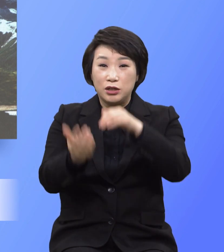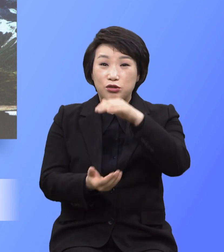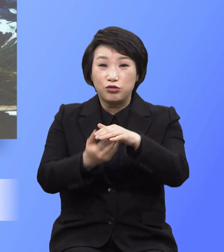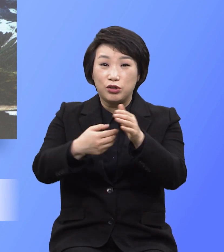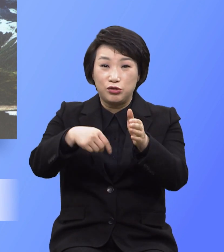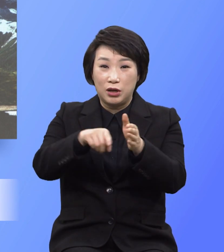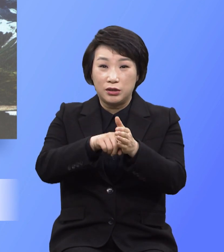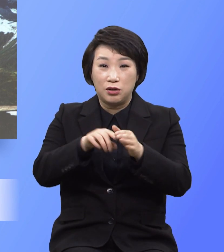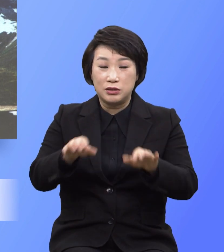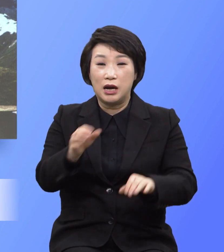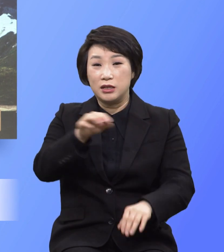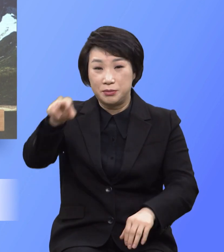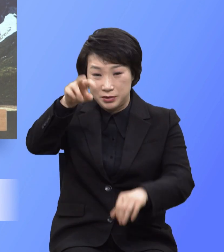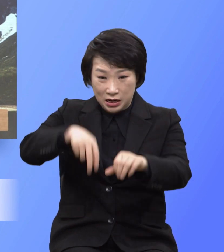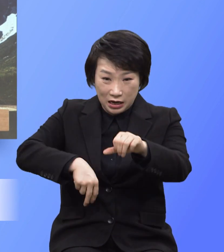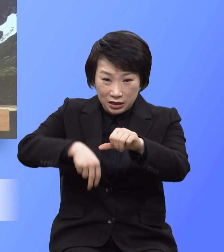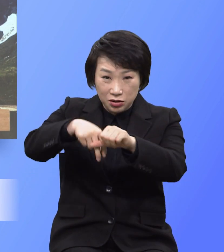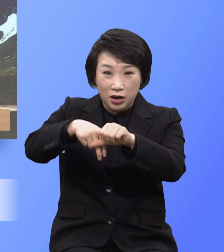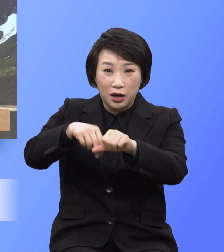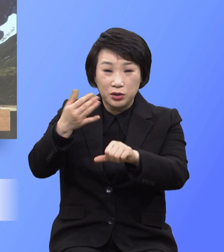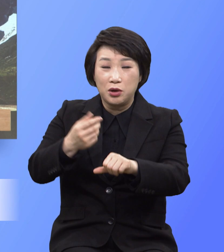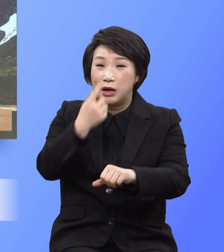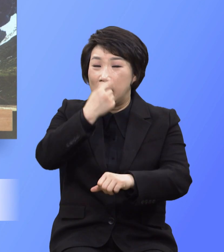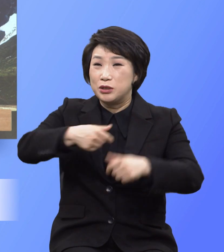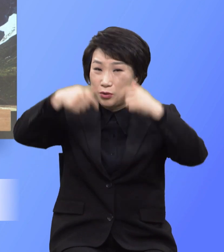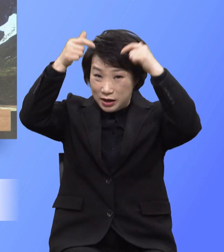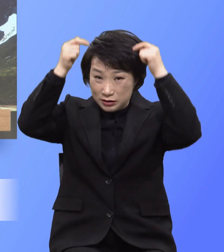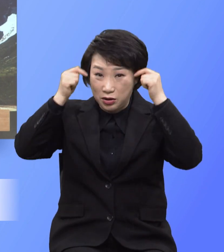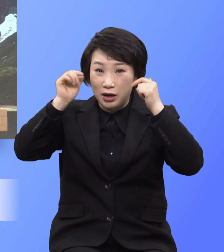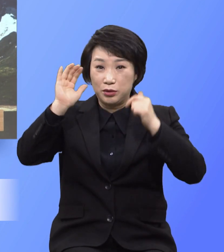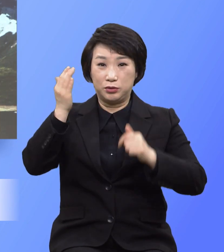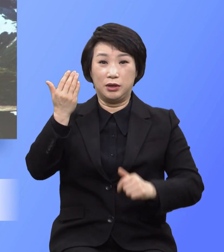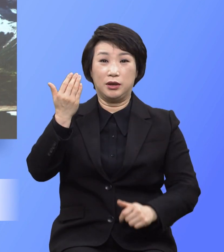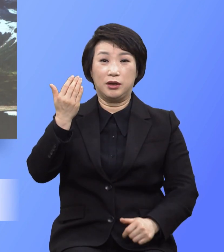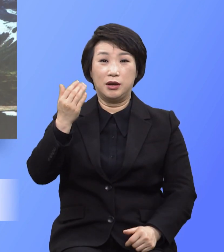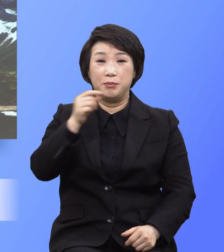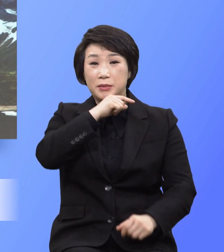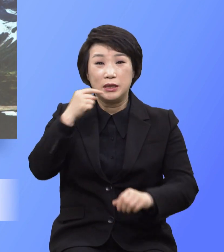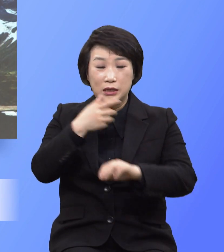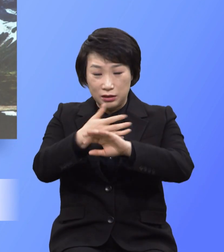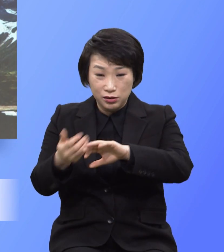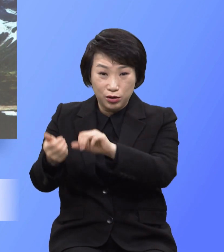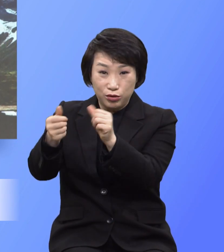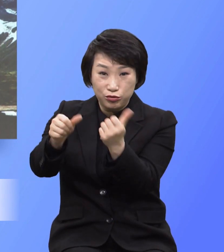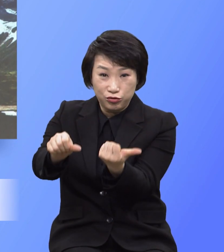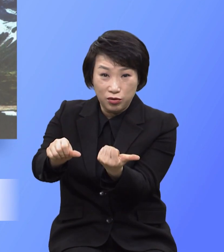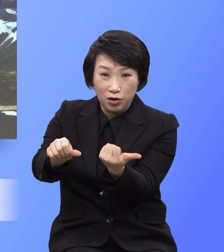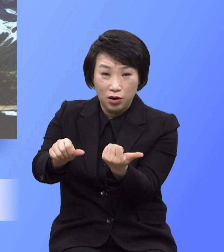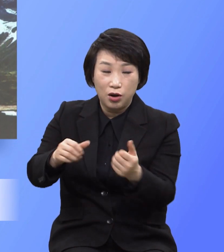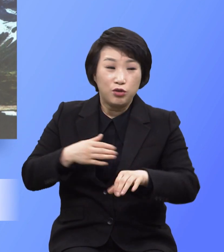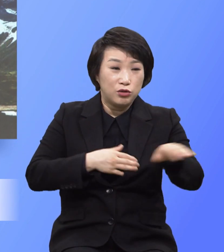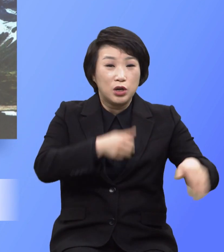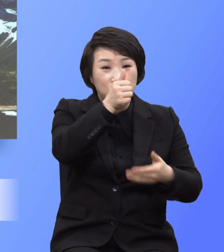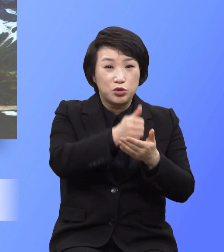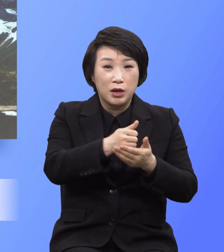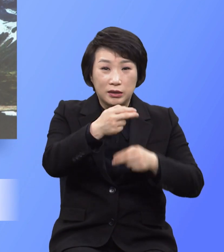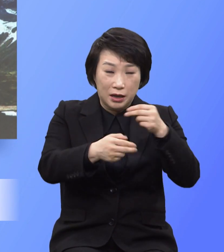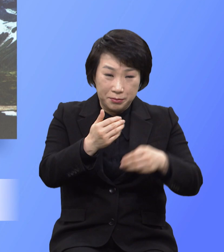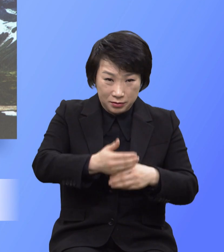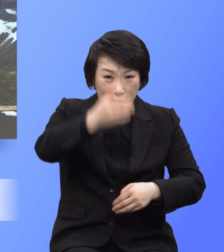위해서는 십자가를 지하고 가시관을 써야 되고 피 흘려 주고 죄의 담을